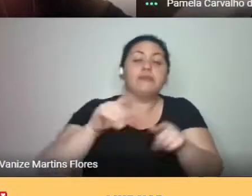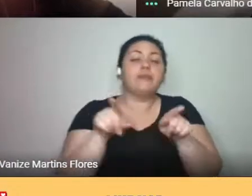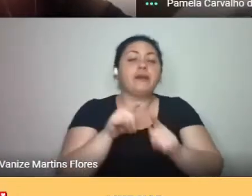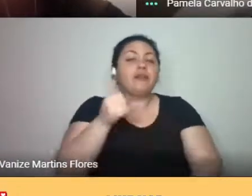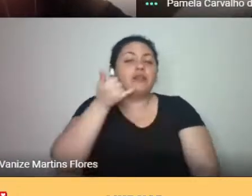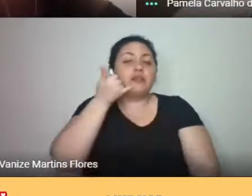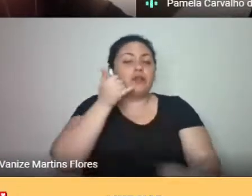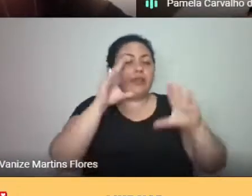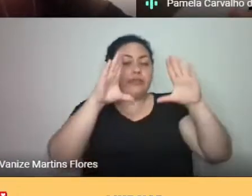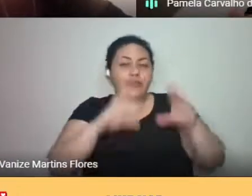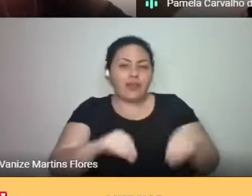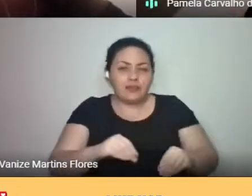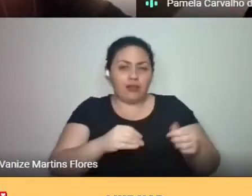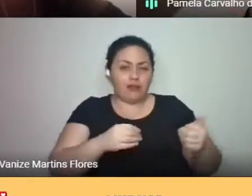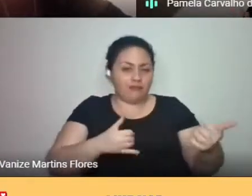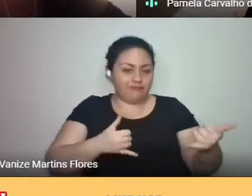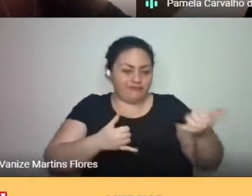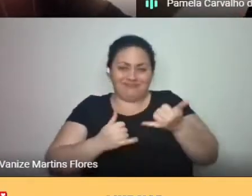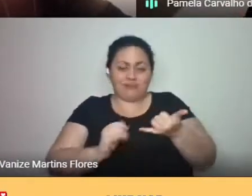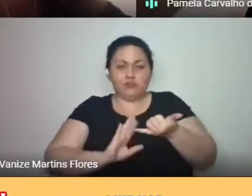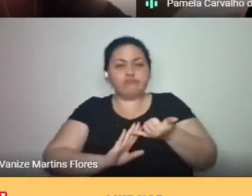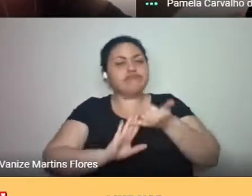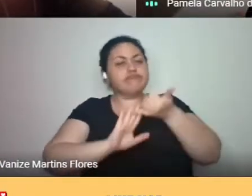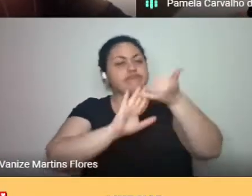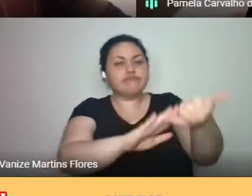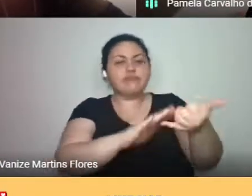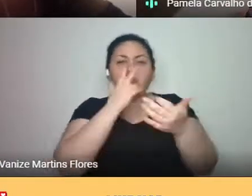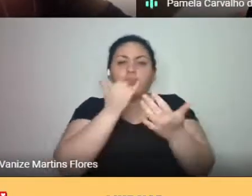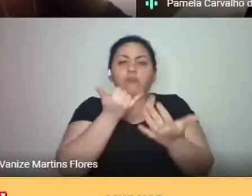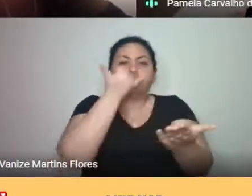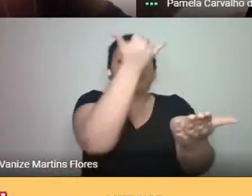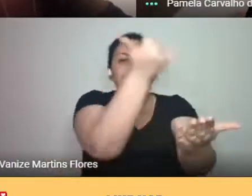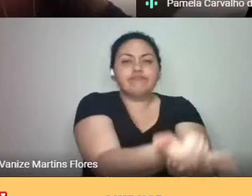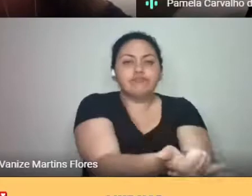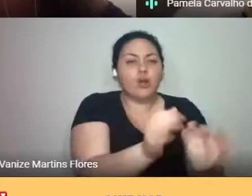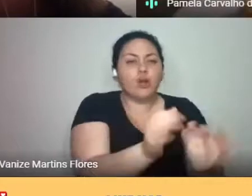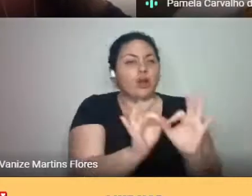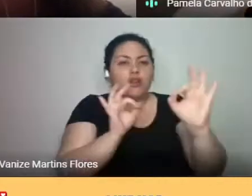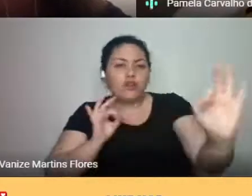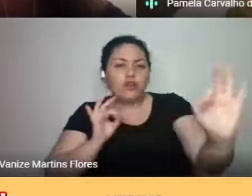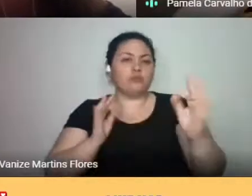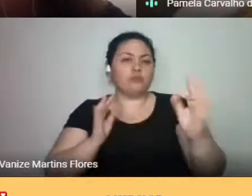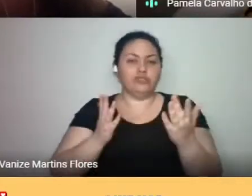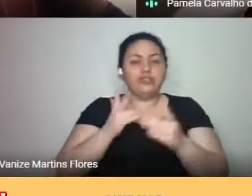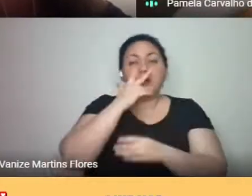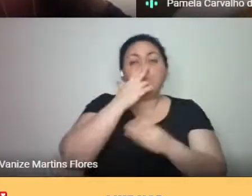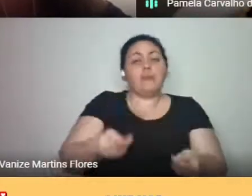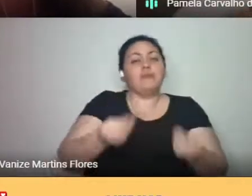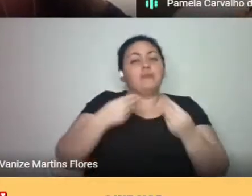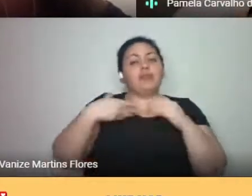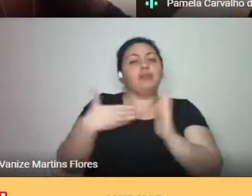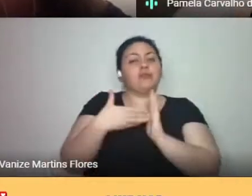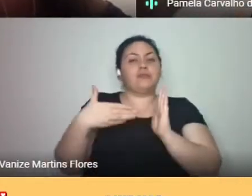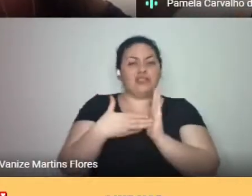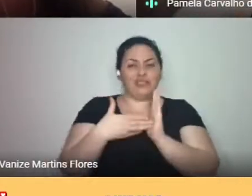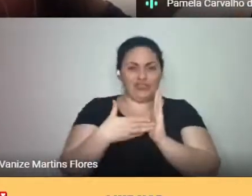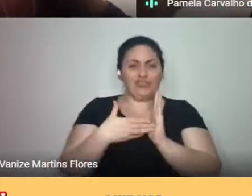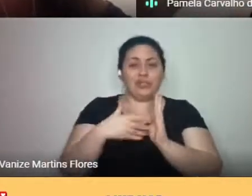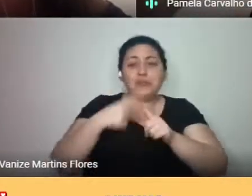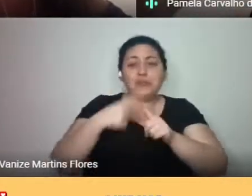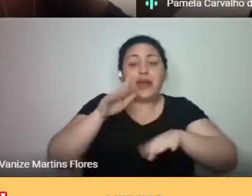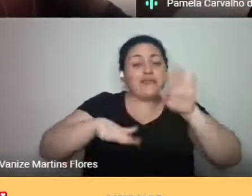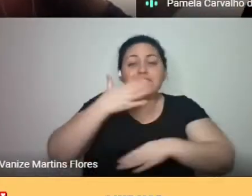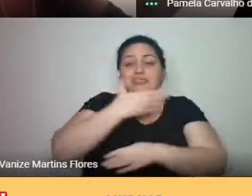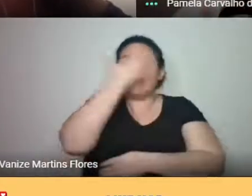talvez. Né? Isso também coloca um pouco de limites que a gente meio que perde, essas fronteiras que a